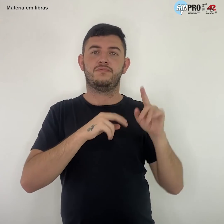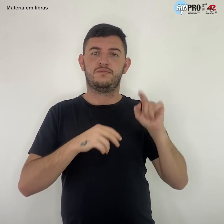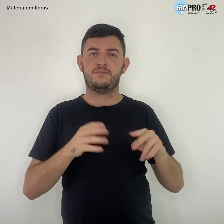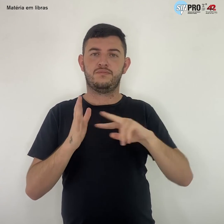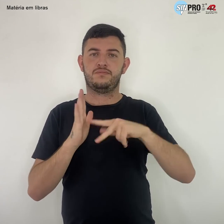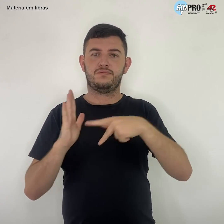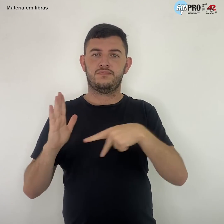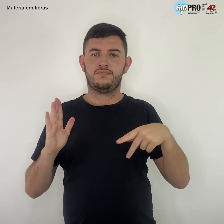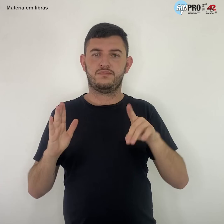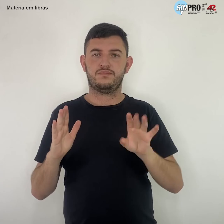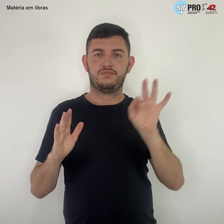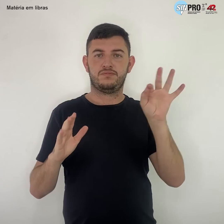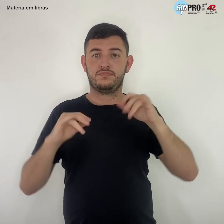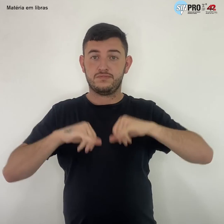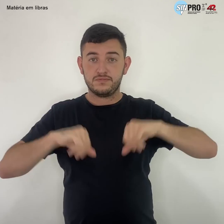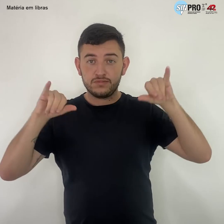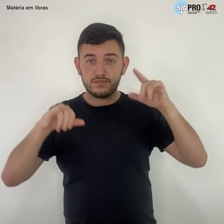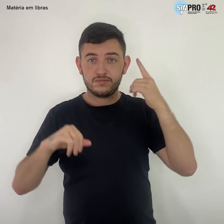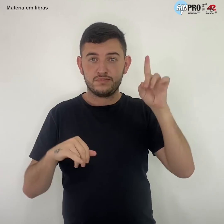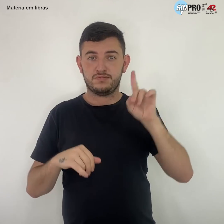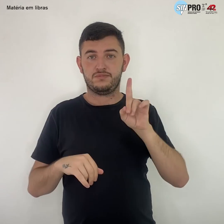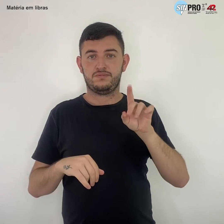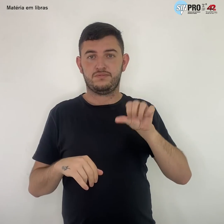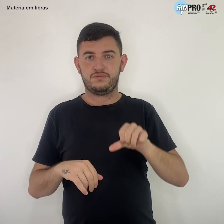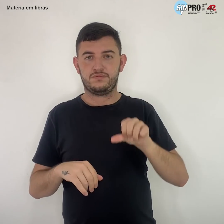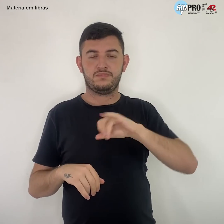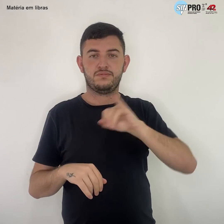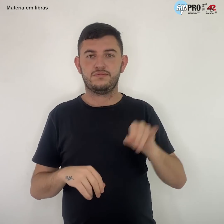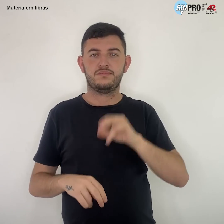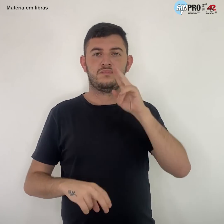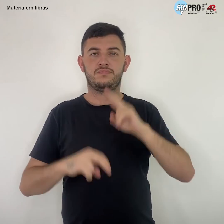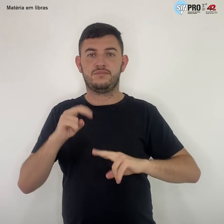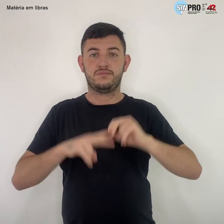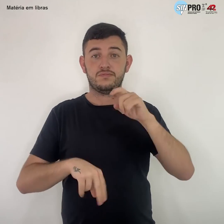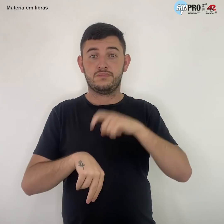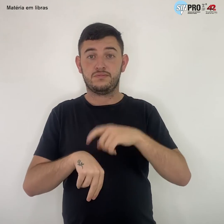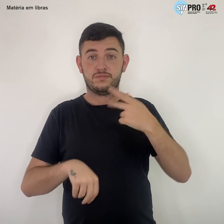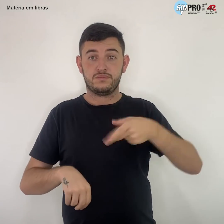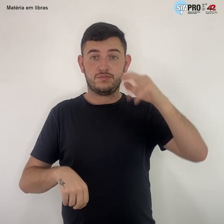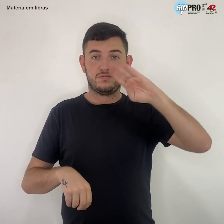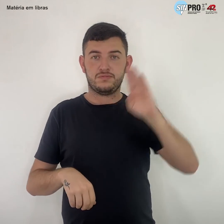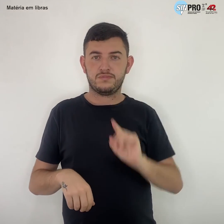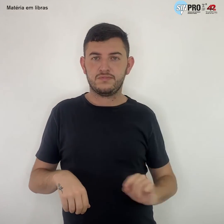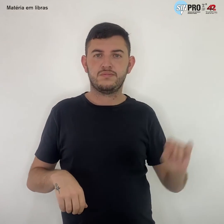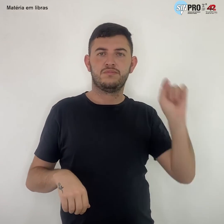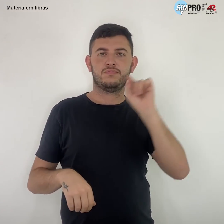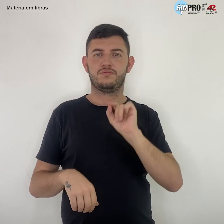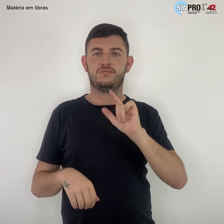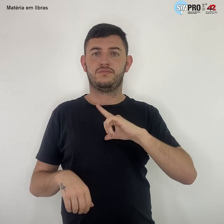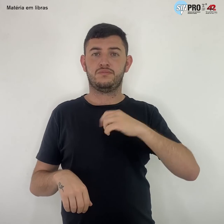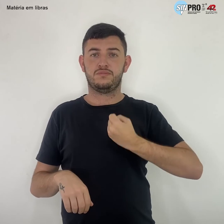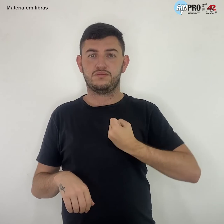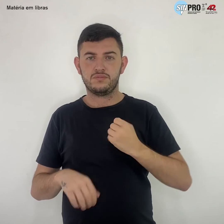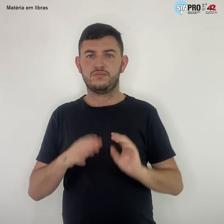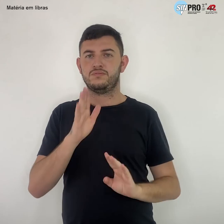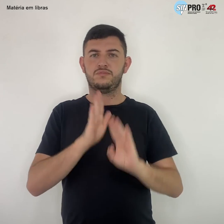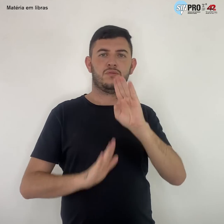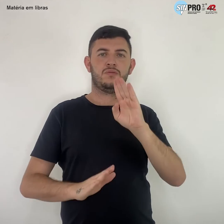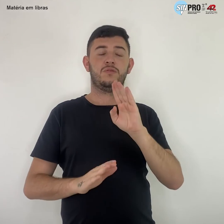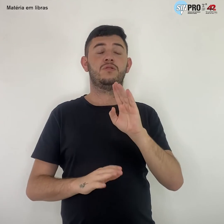foi lançada no dia 19 de junho, quando o Brasil ultrapassou o número de 500 mil de pessoas